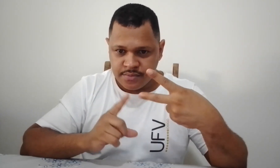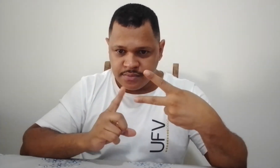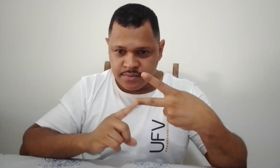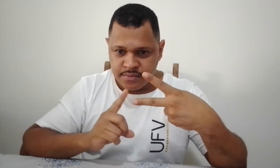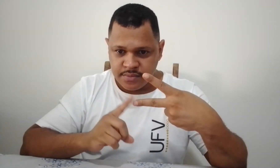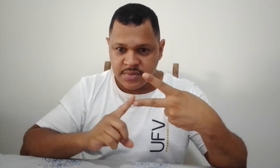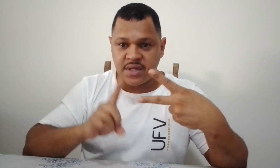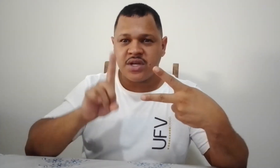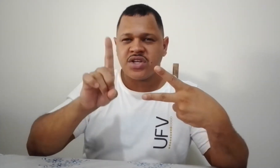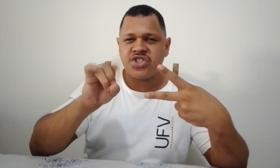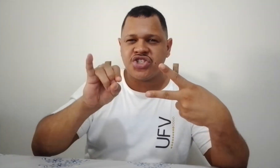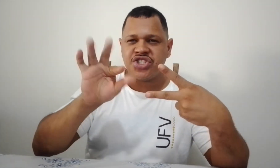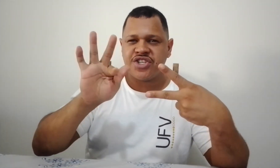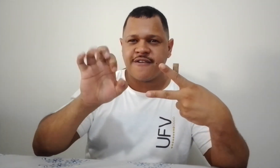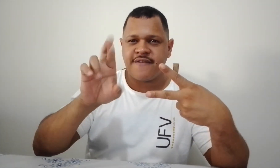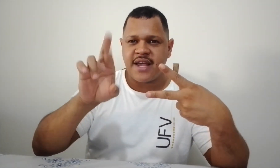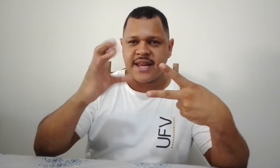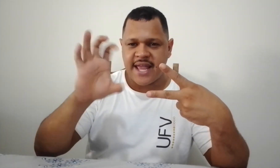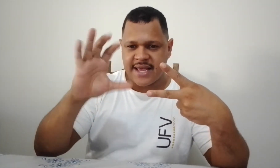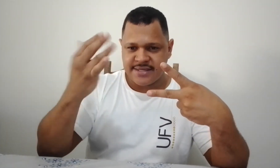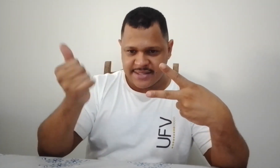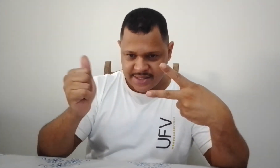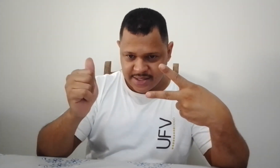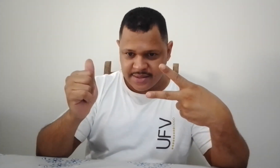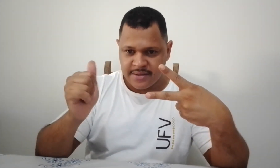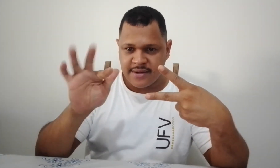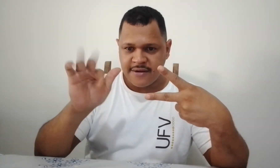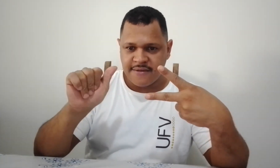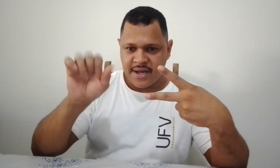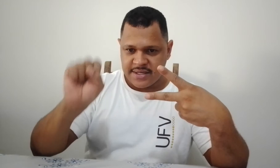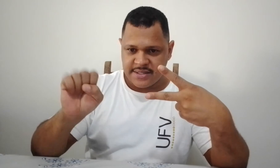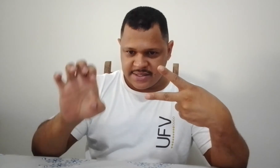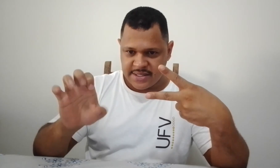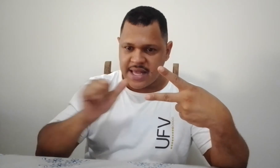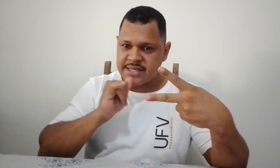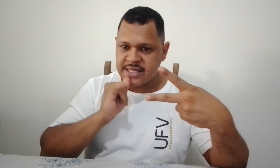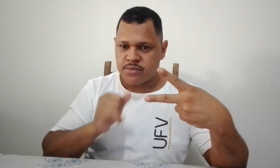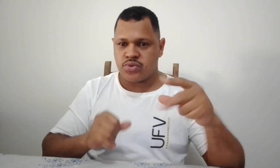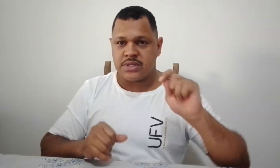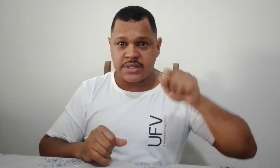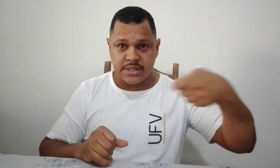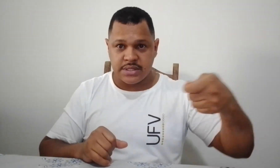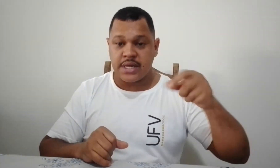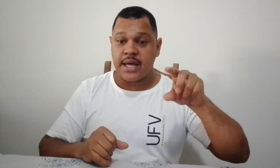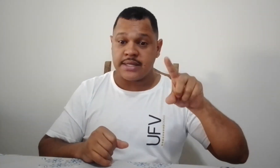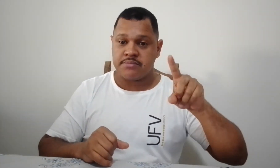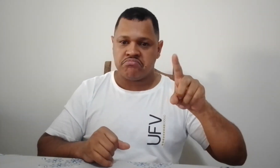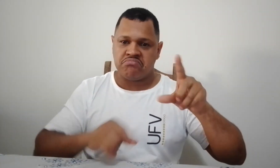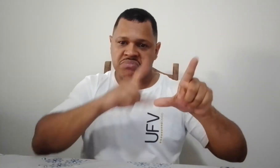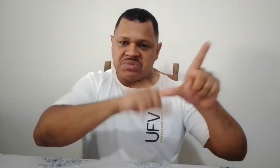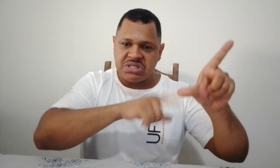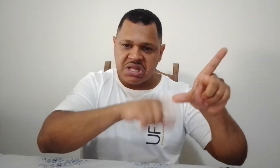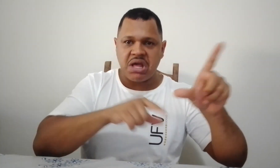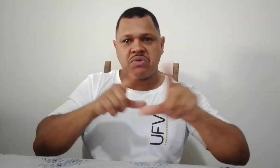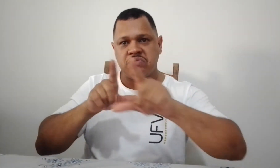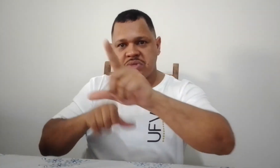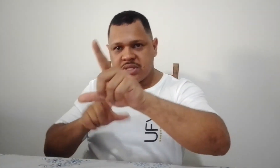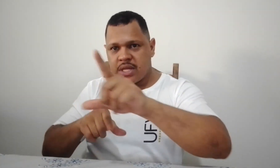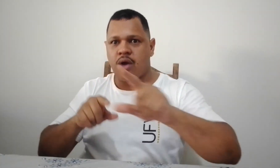considerando dois sinais com ângulos de fases diferentes, A diferença entre esses dois ângulos